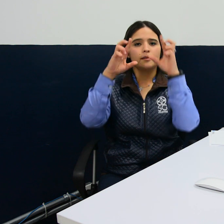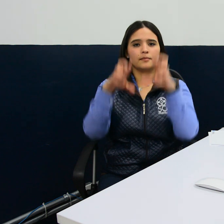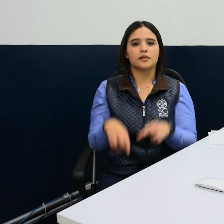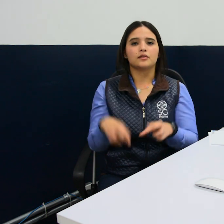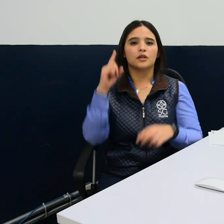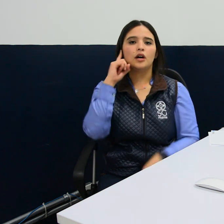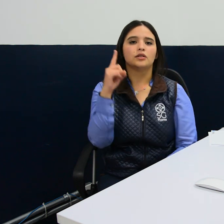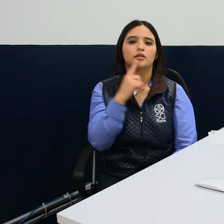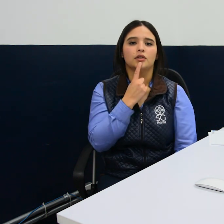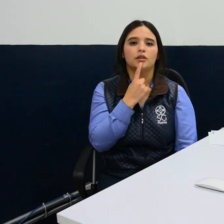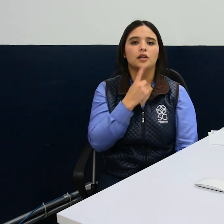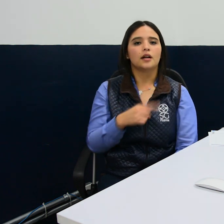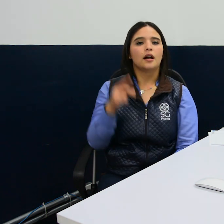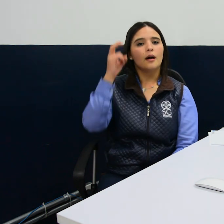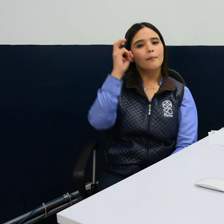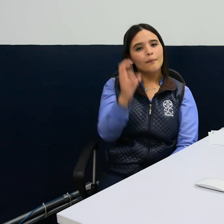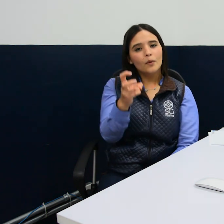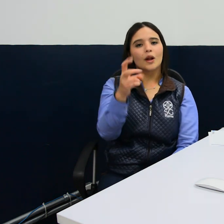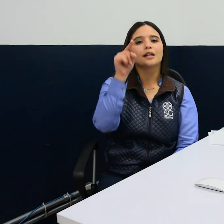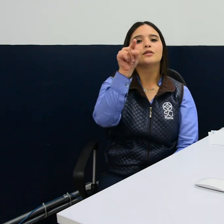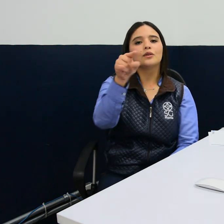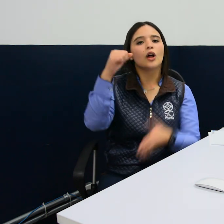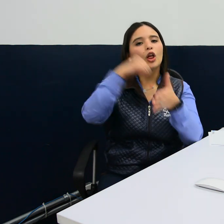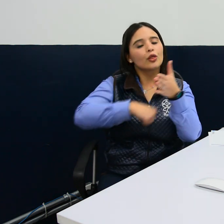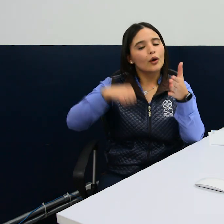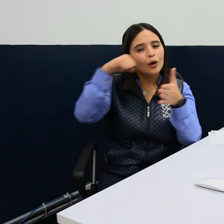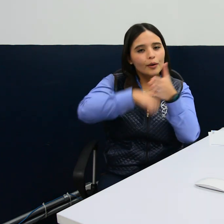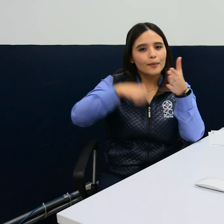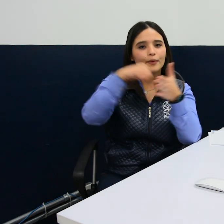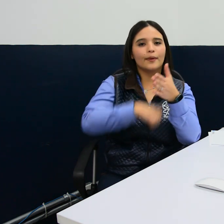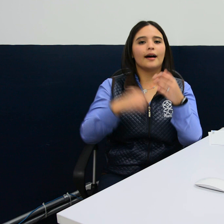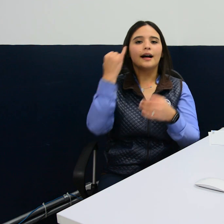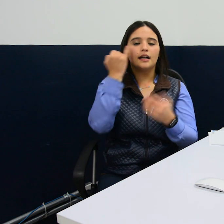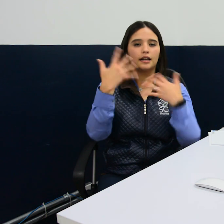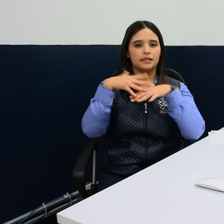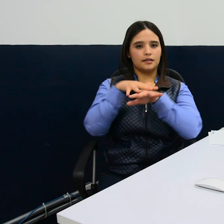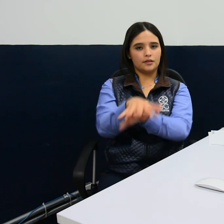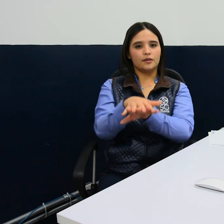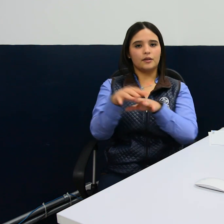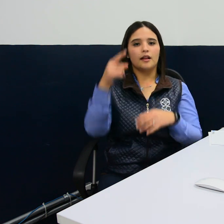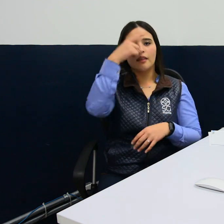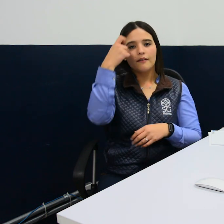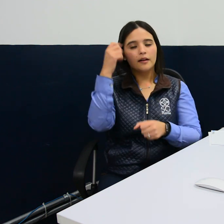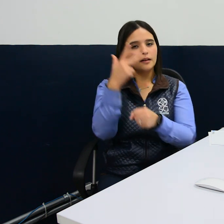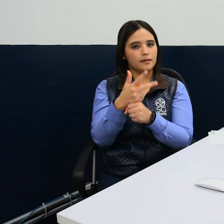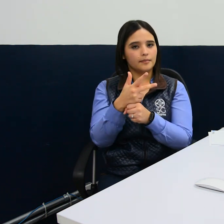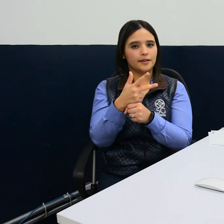las personas sordas. Y de esa manera, ustedes sigan trabajando en la inclusión laboral en